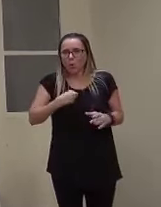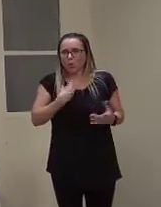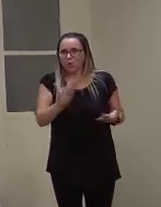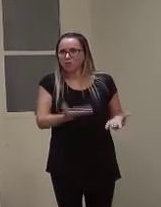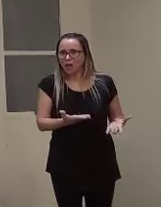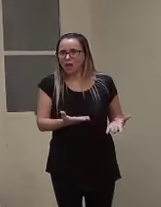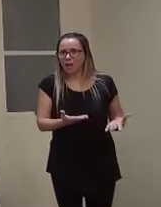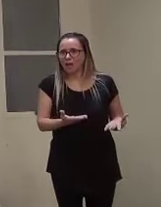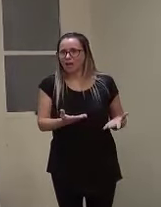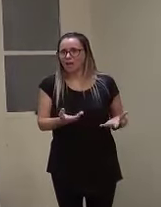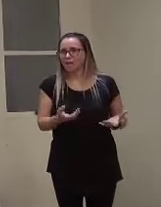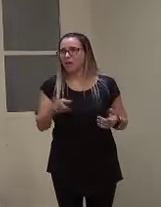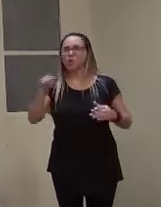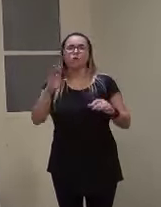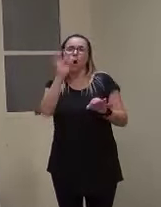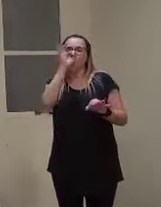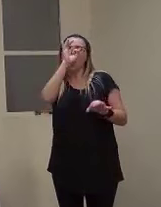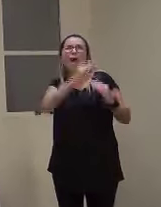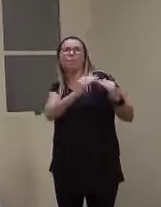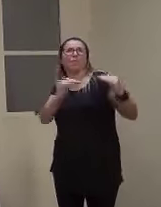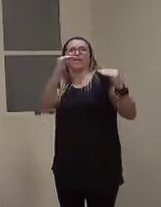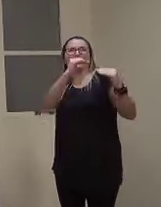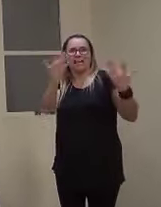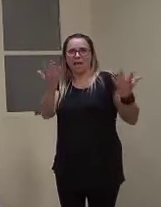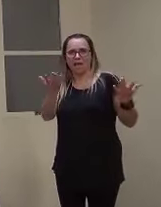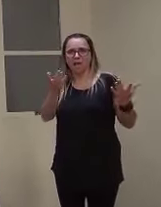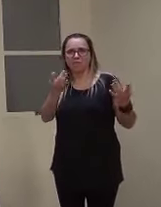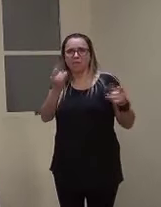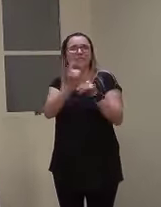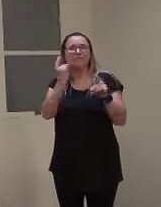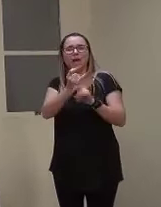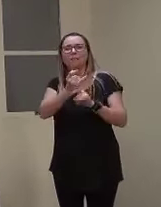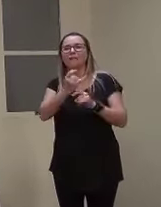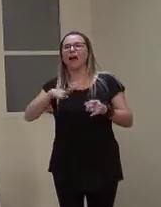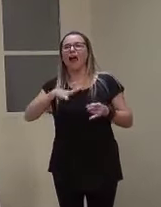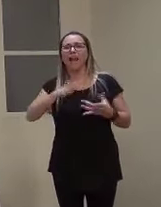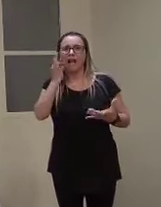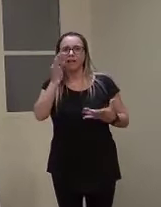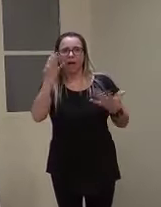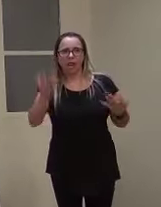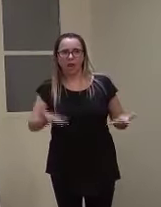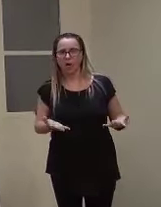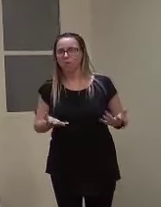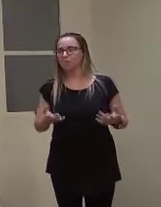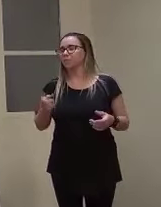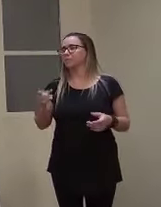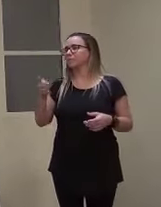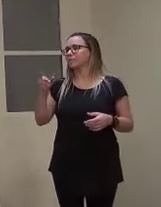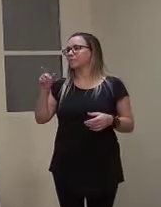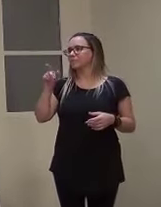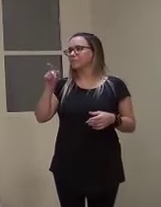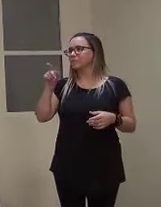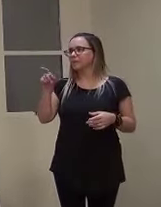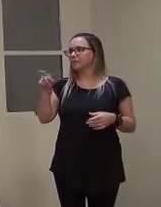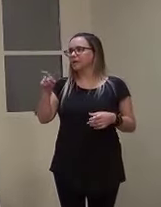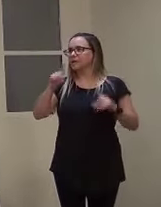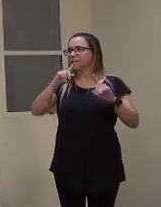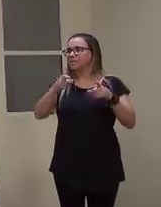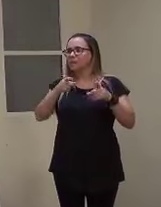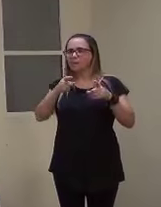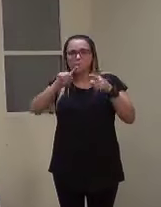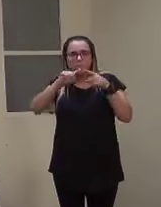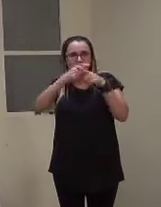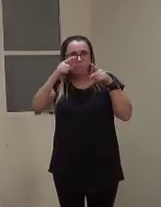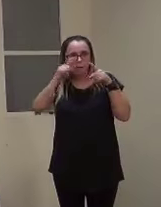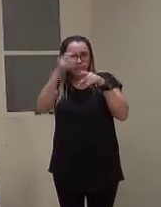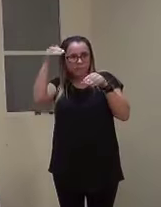nunca estamos a la altura nunca los preparan para esto y es lo que es la micropolítica